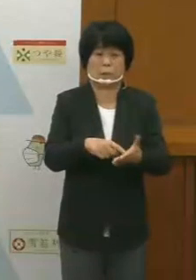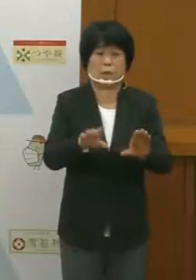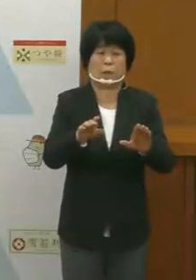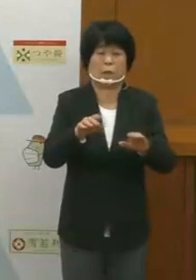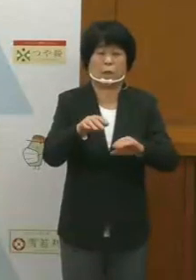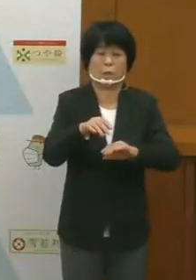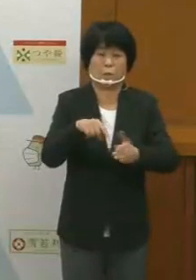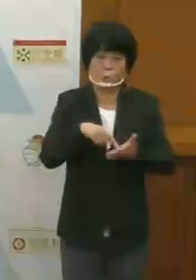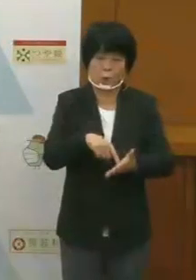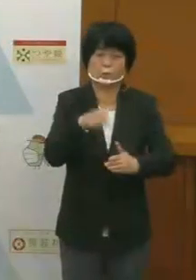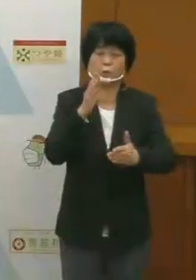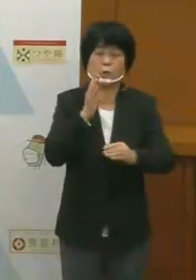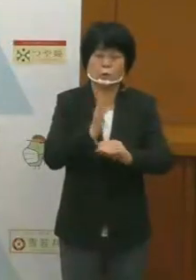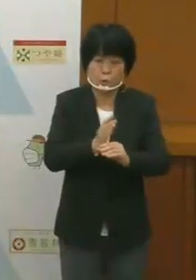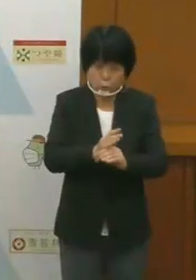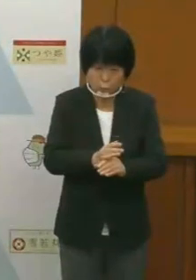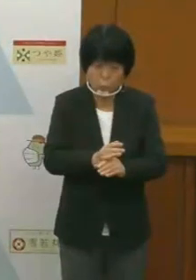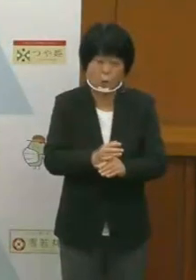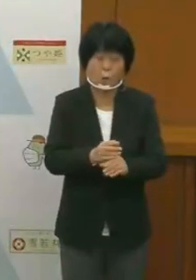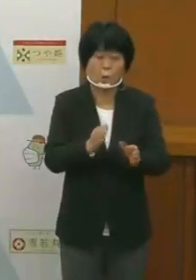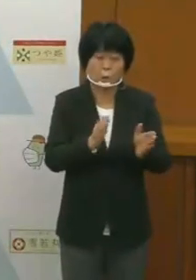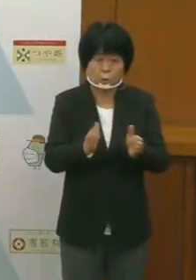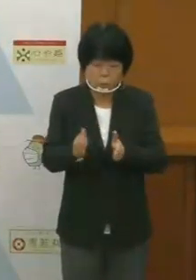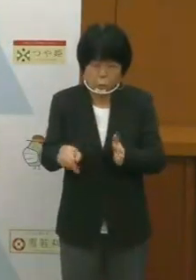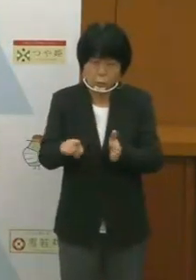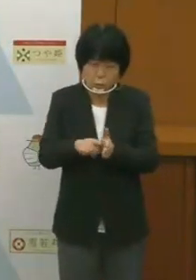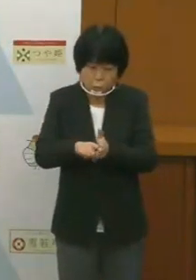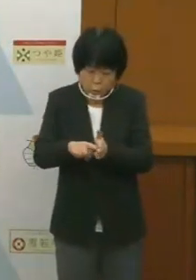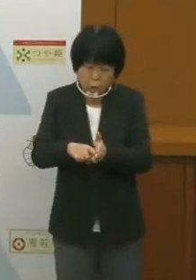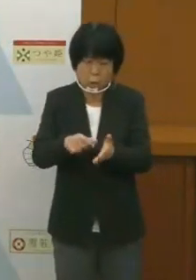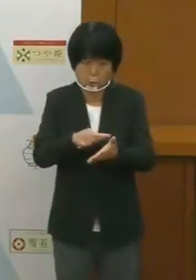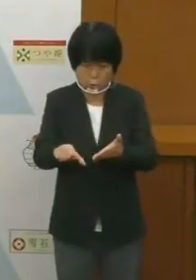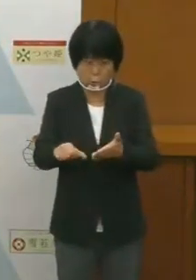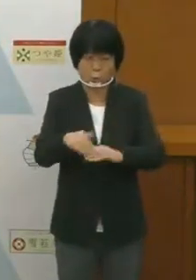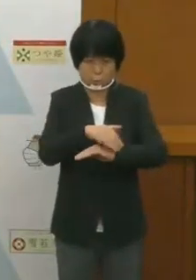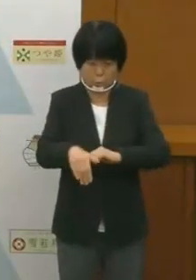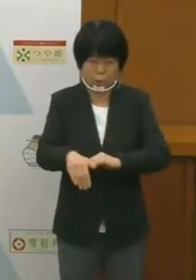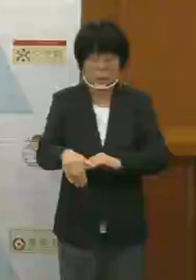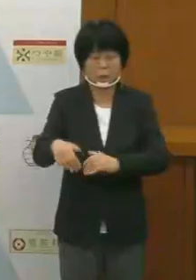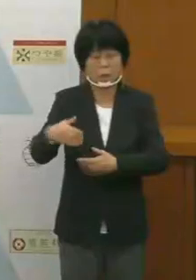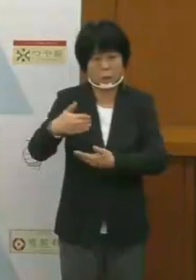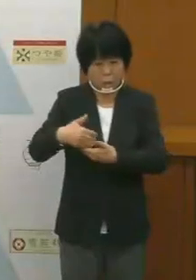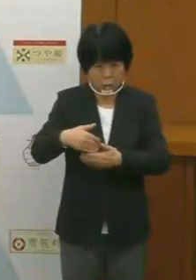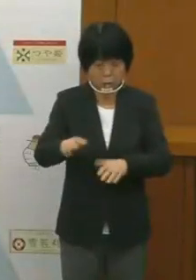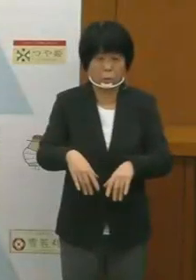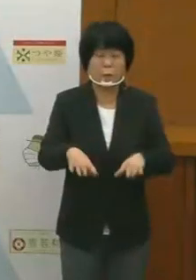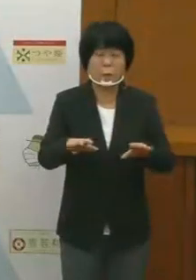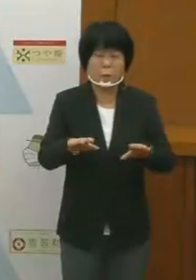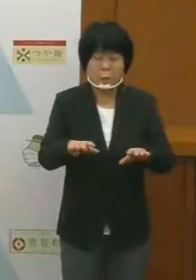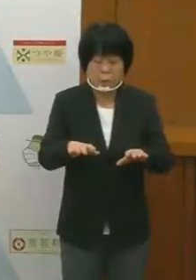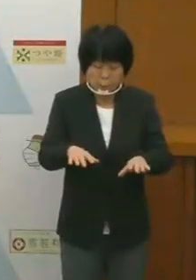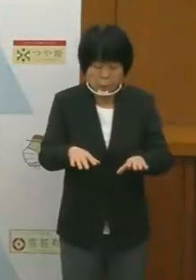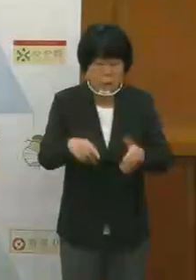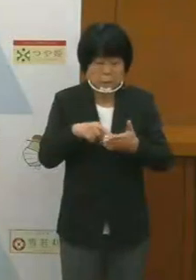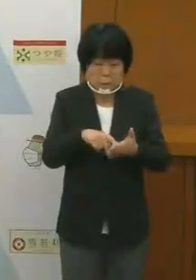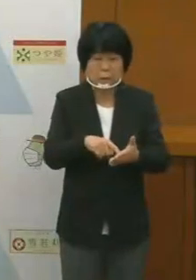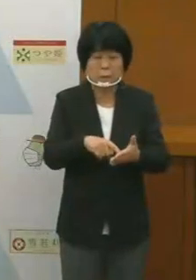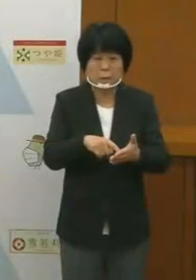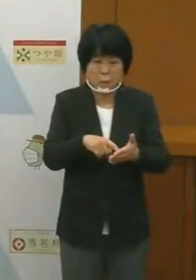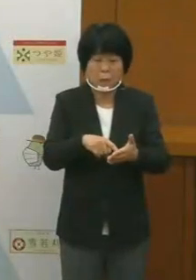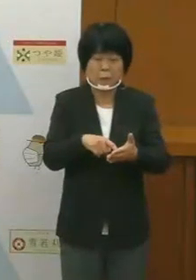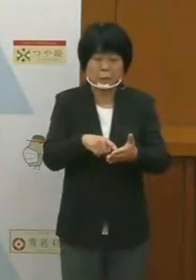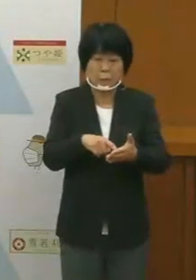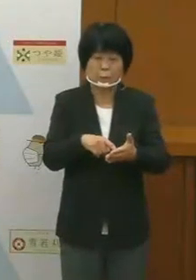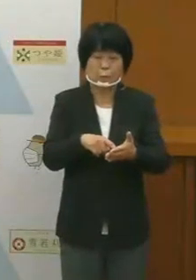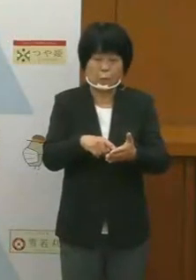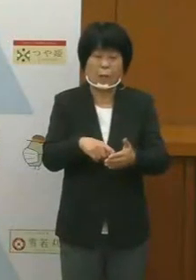のものについても順次追加登録予定と聞いているところであります。ちなみに申請受付をし